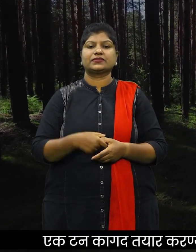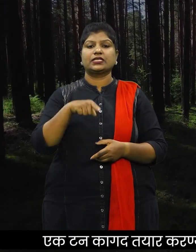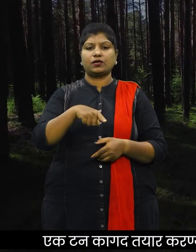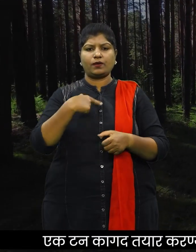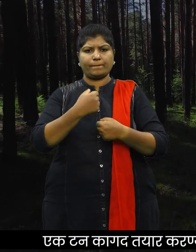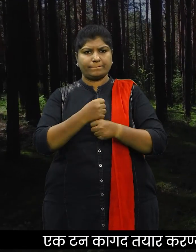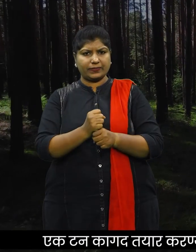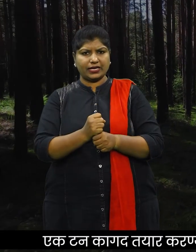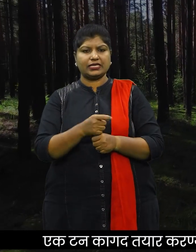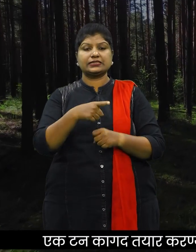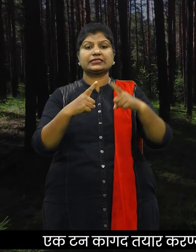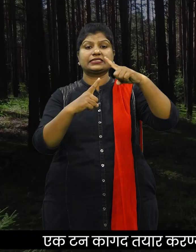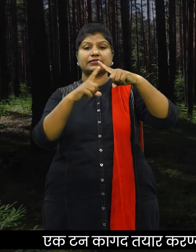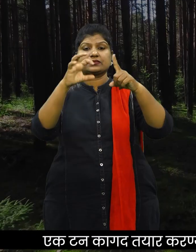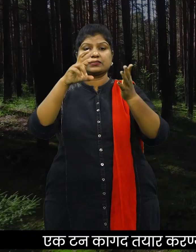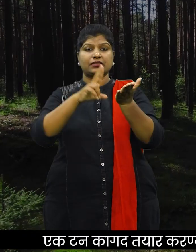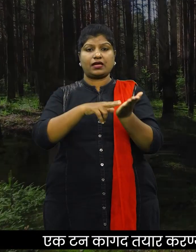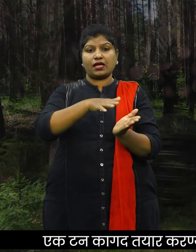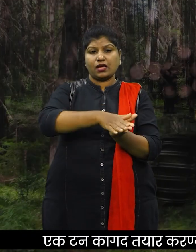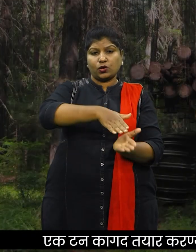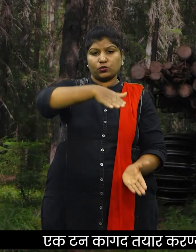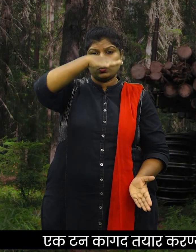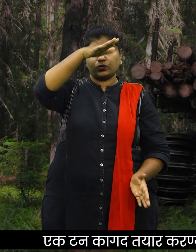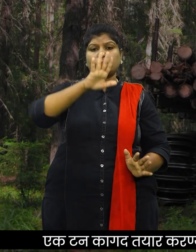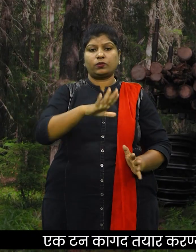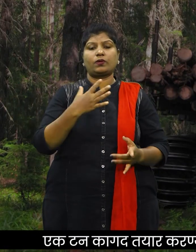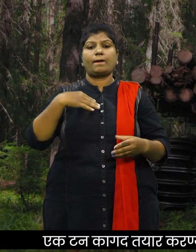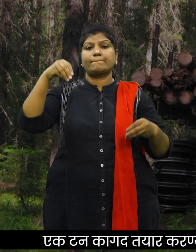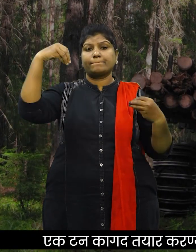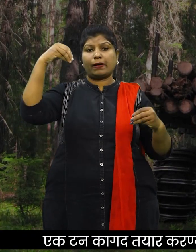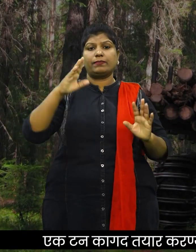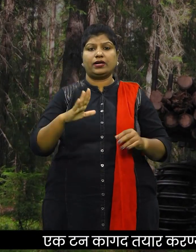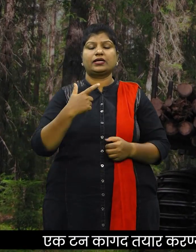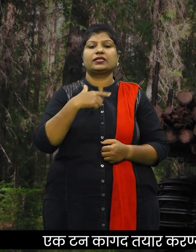1 टन कागद तयार करण्यासाठी सुमारे 15 ते 25 झाडे अशी तोडावी लागतात.